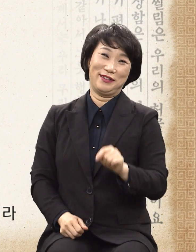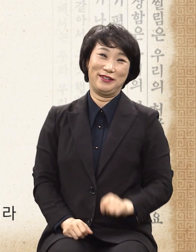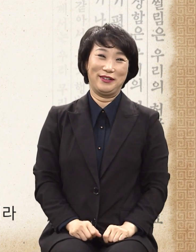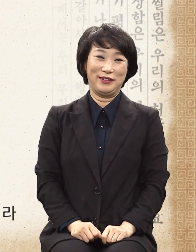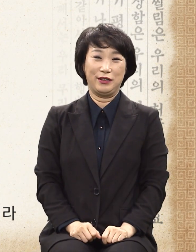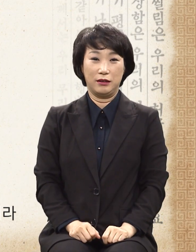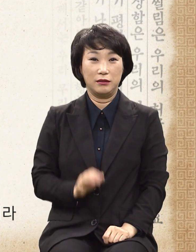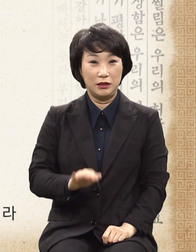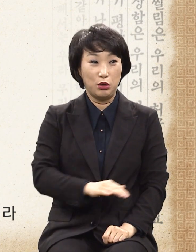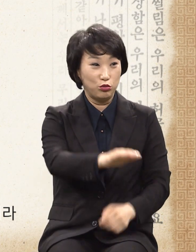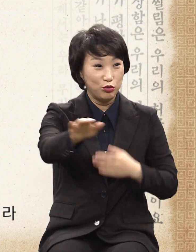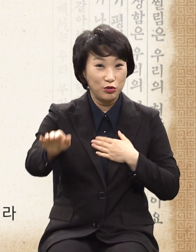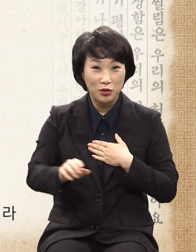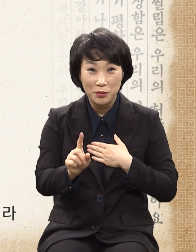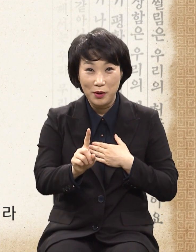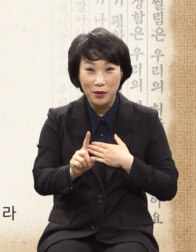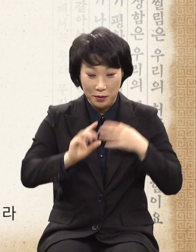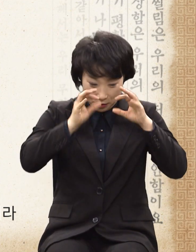근데 우리는